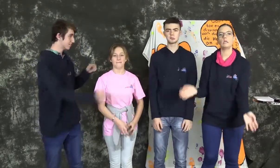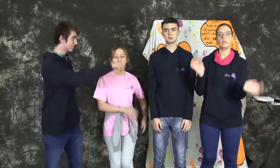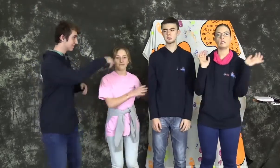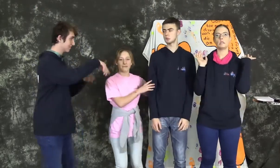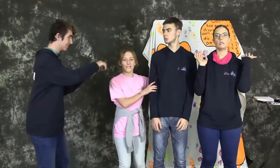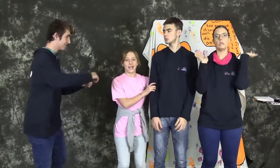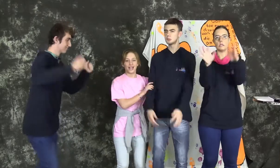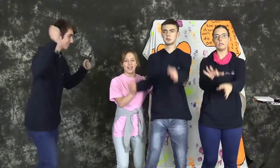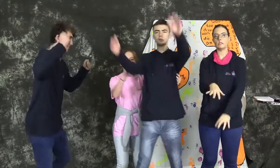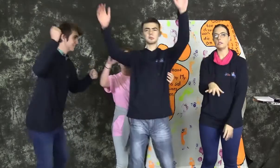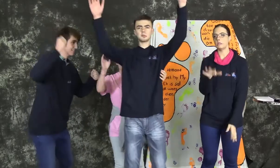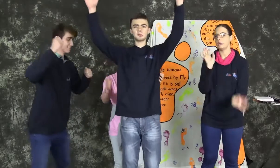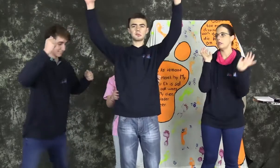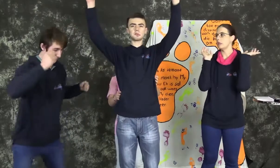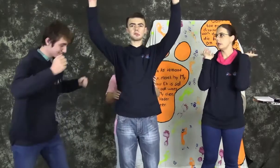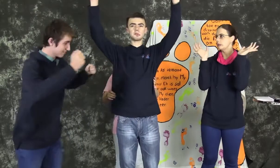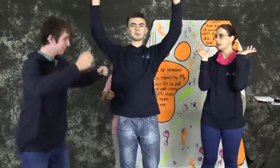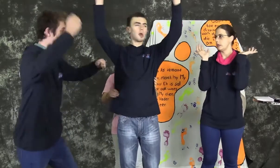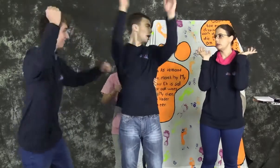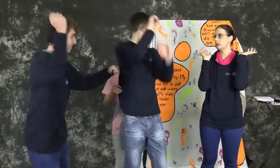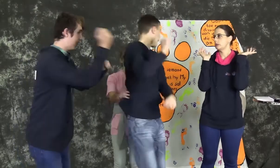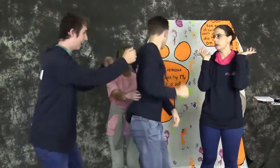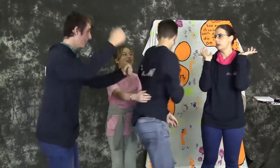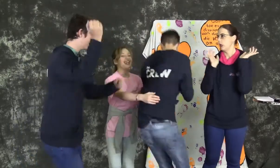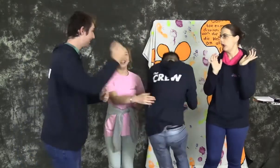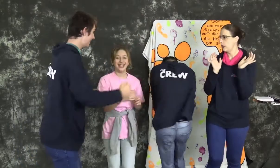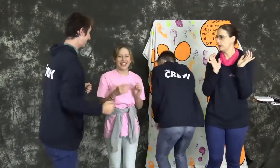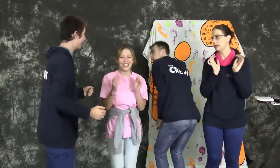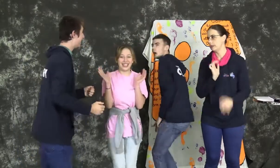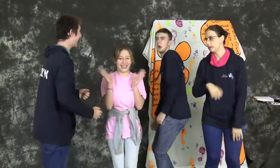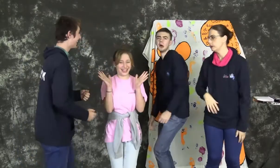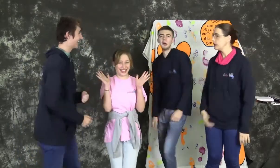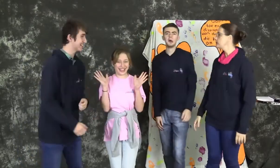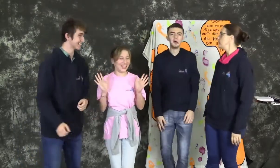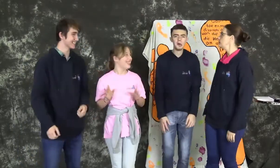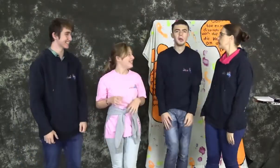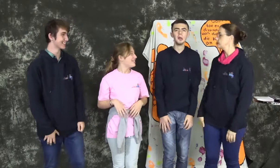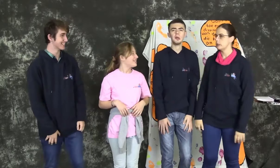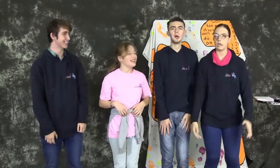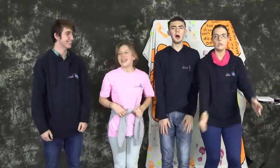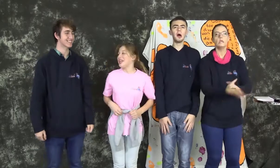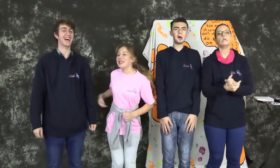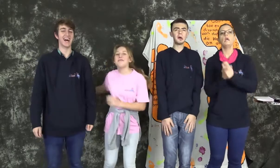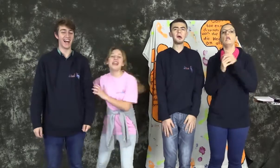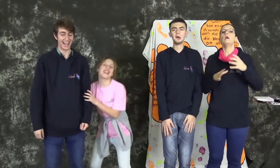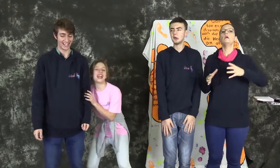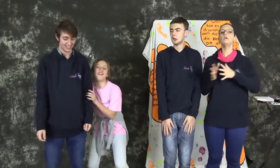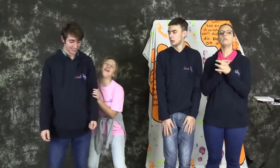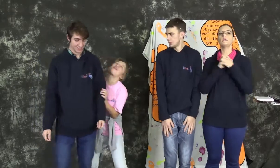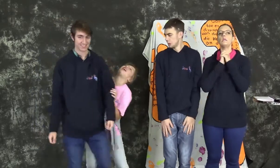die mense wat soldate inval, al die goede. Wacht, nee! Is nie, dit dan is nie. Oké, dit is die mure, sê ons is vis.